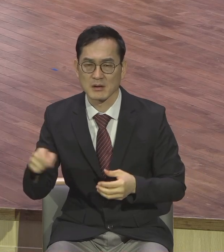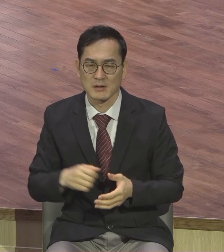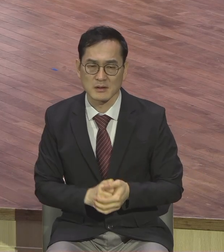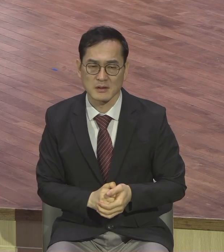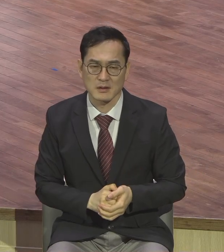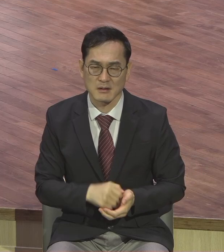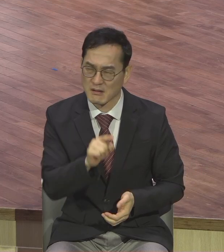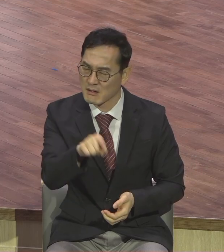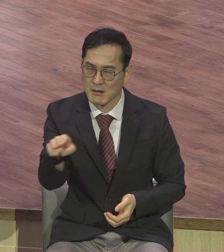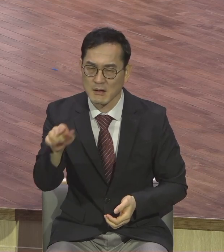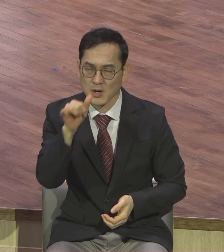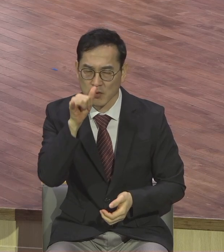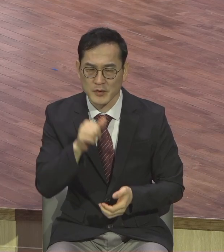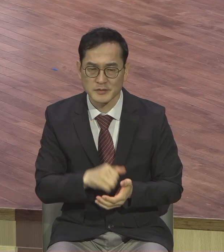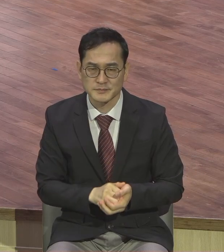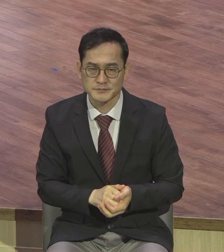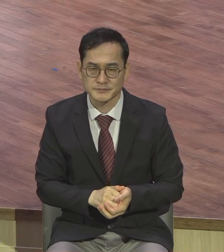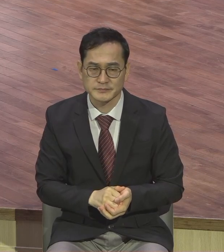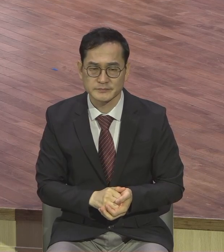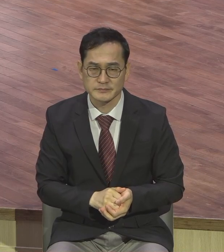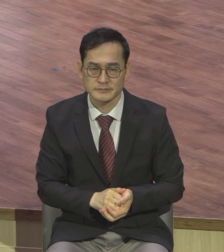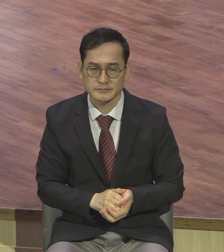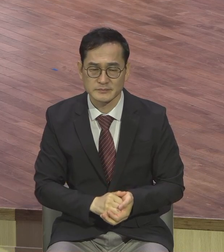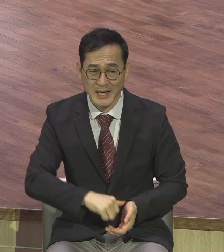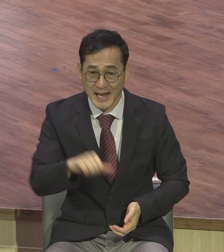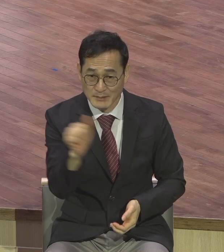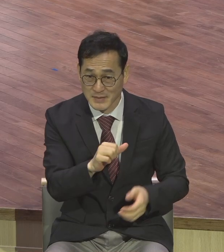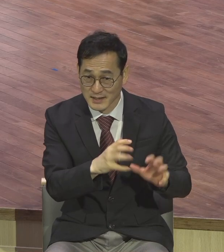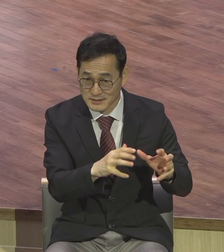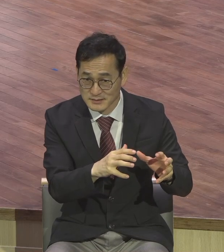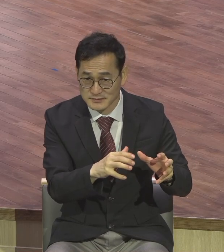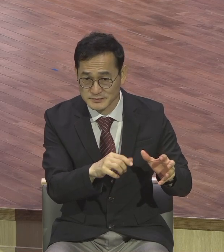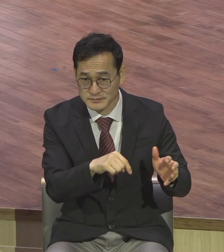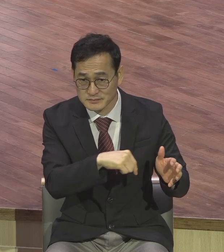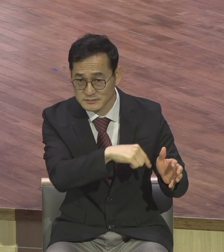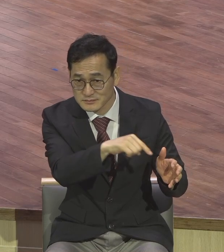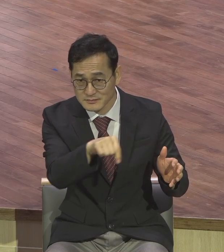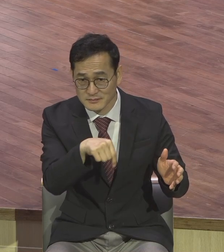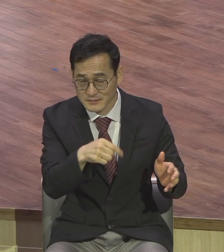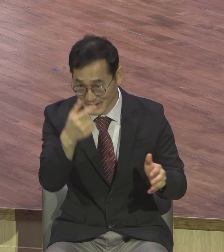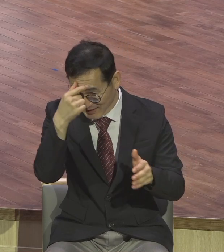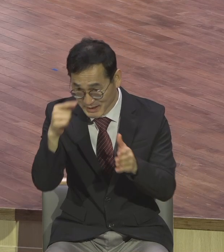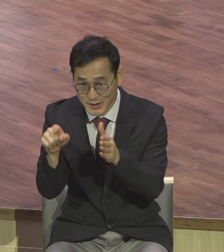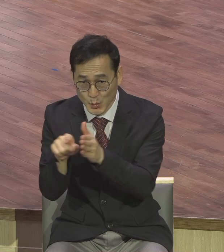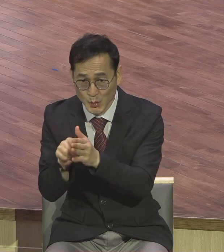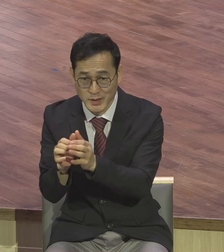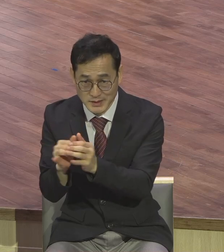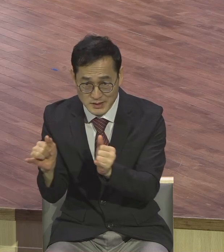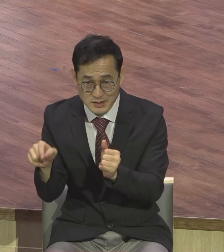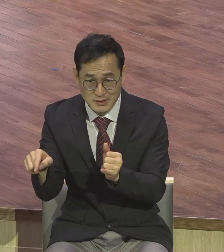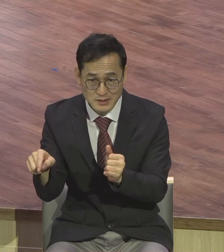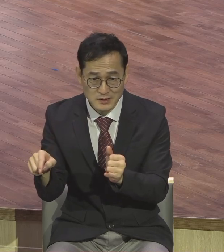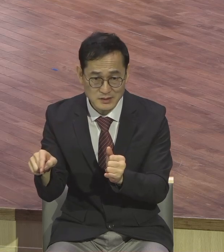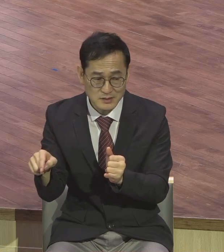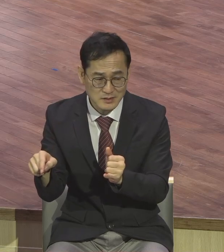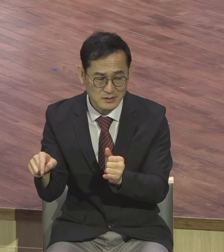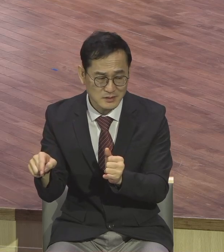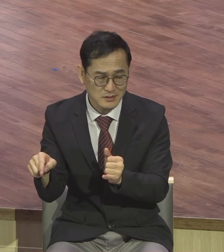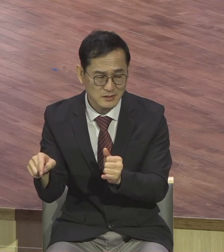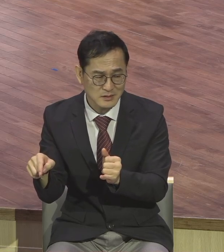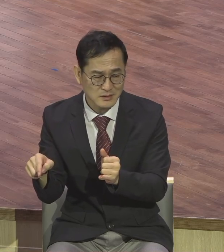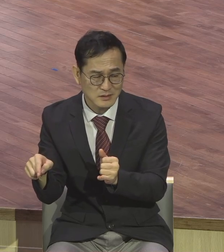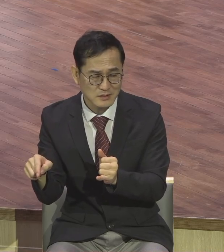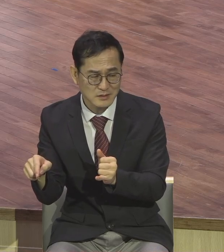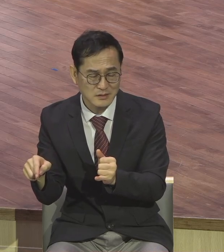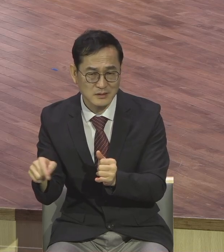전에도 이 아프간은 기독교인 철저하게 공산주의도 마찬가지,